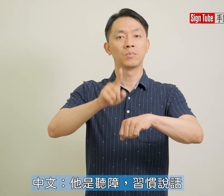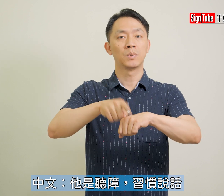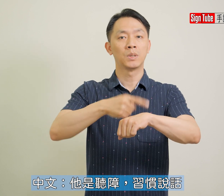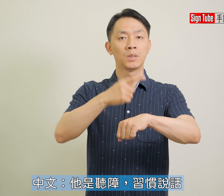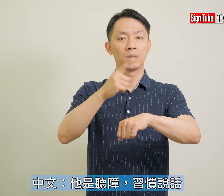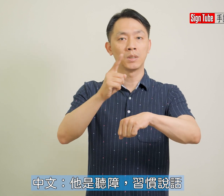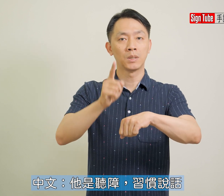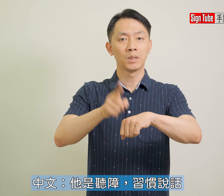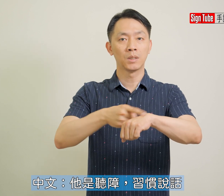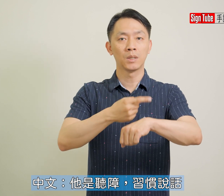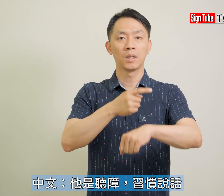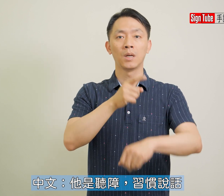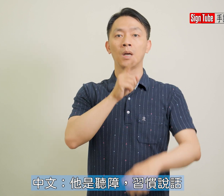障，习惯说话。